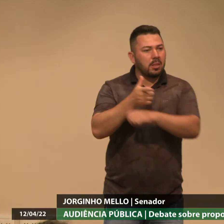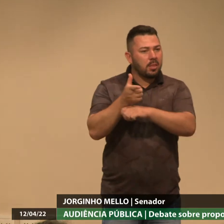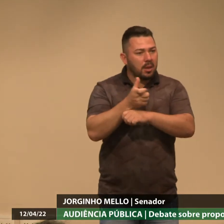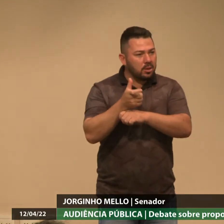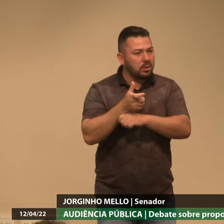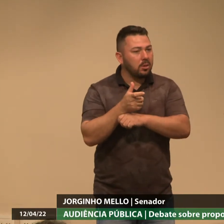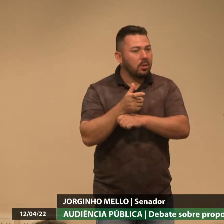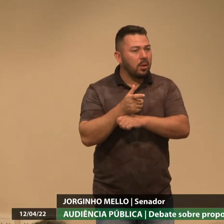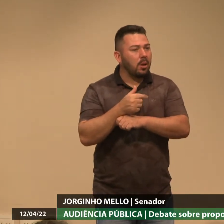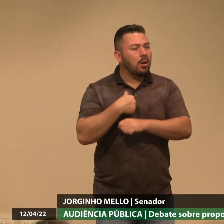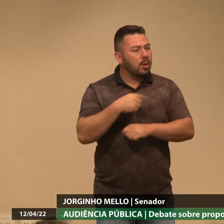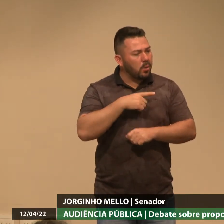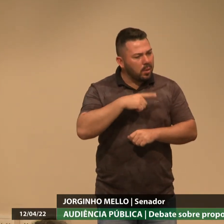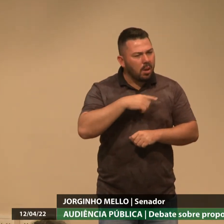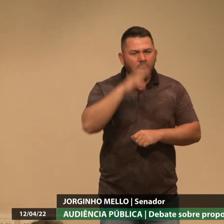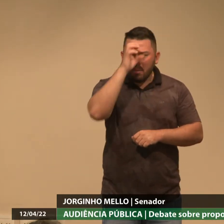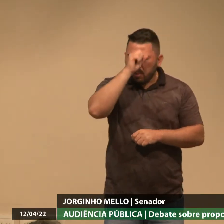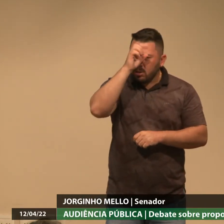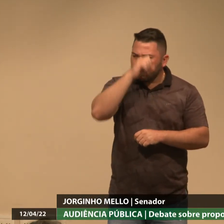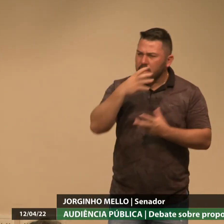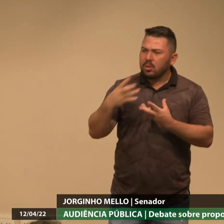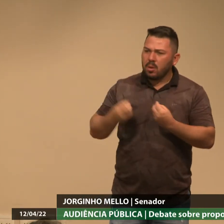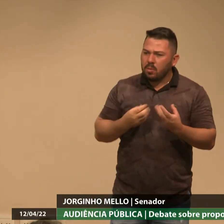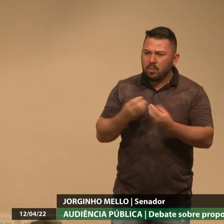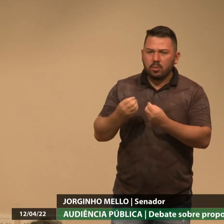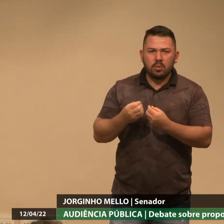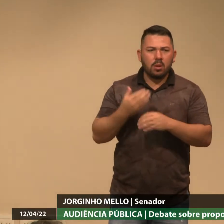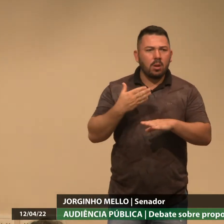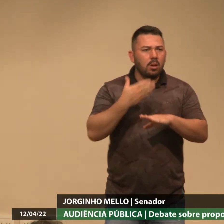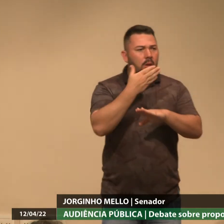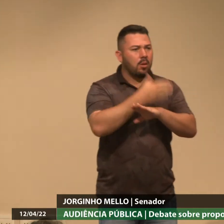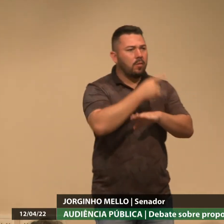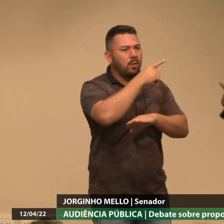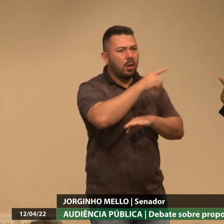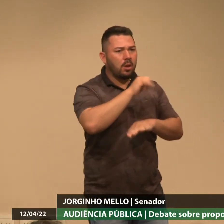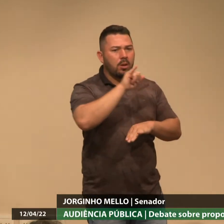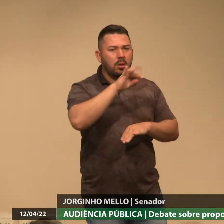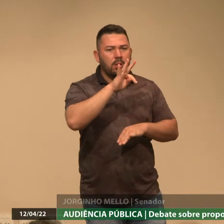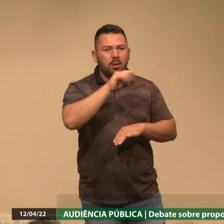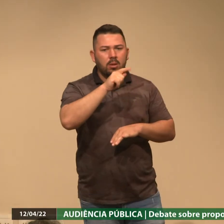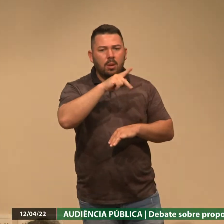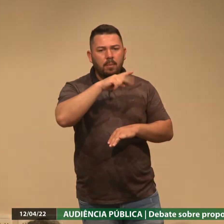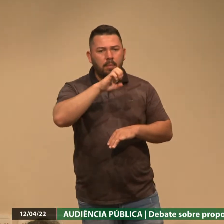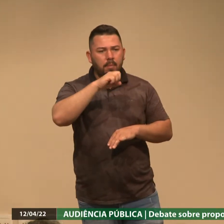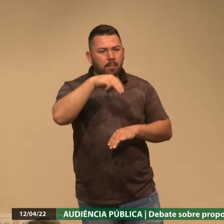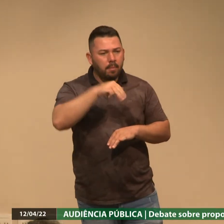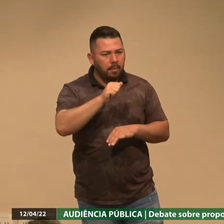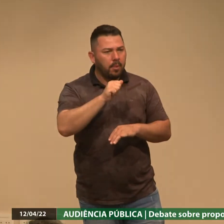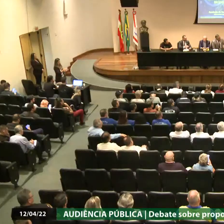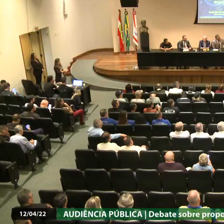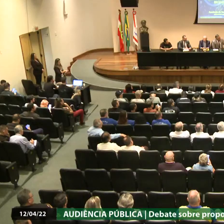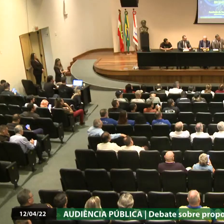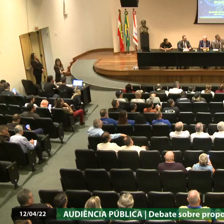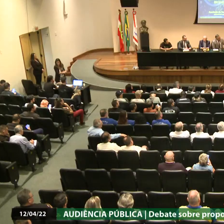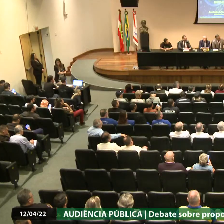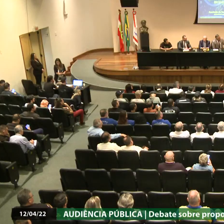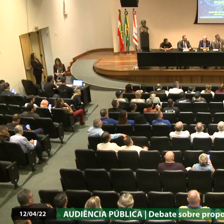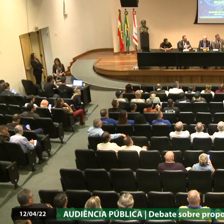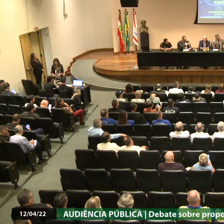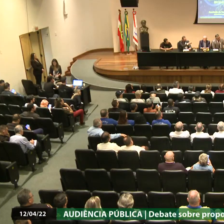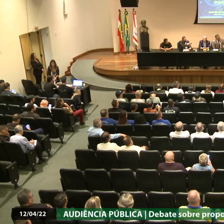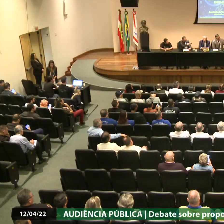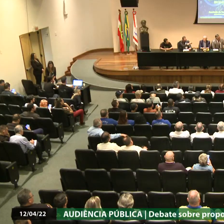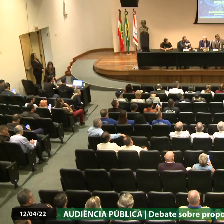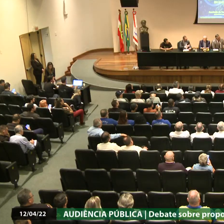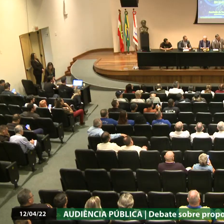tiro eu tenho aprendido muito eu fui no Winchester em Itapema com Gerson esses dias E você tava lá